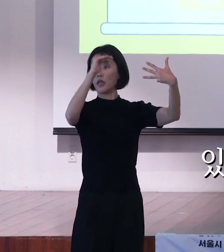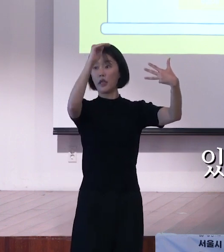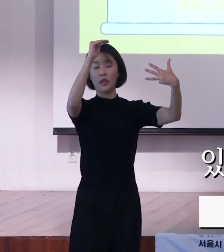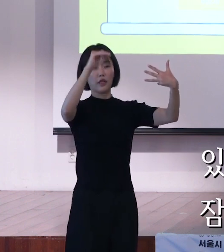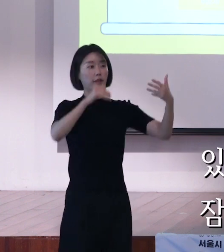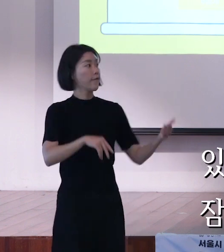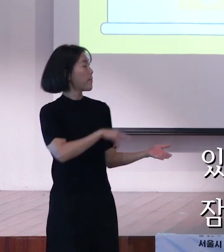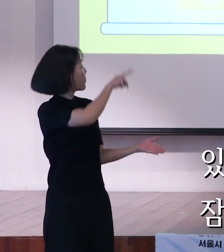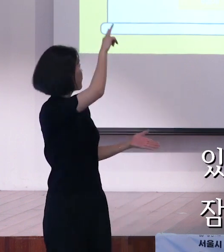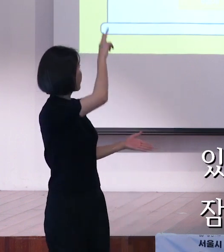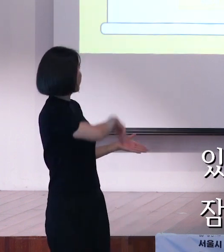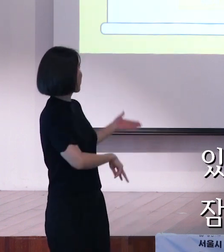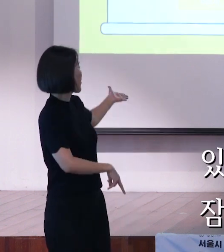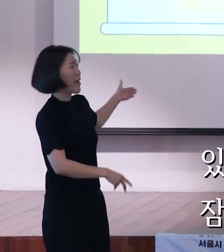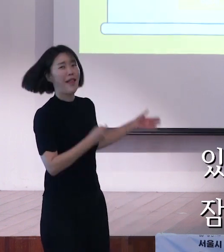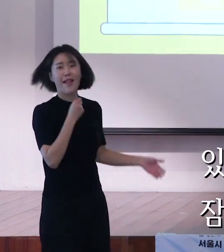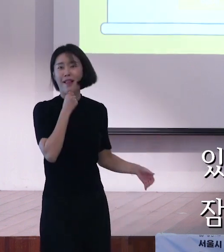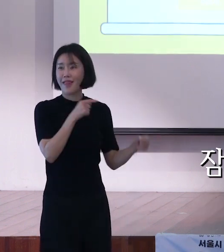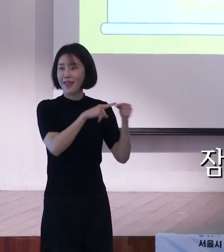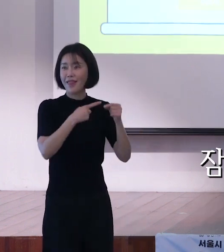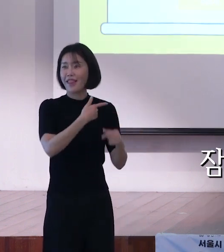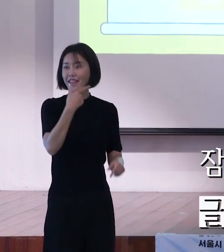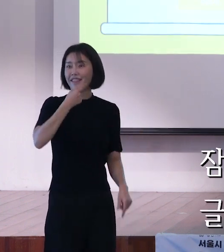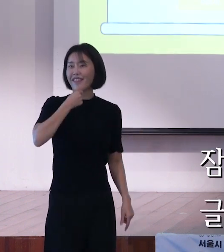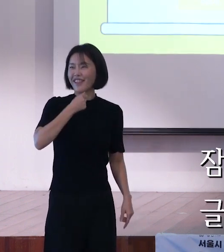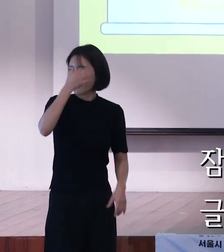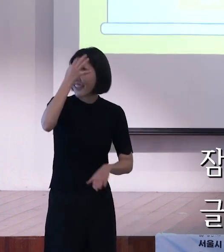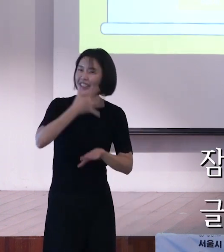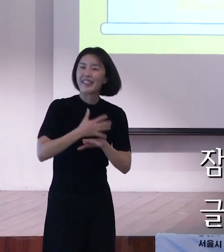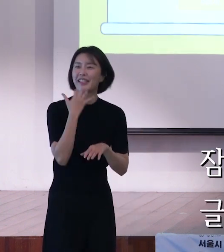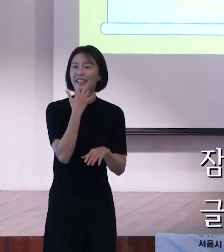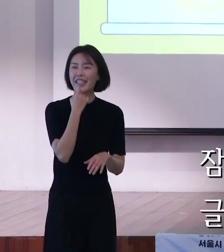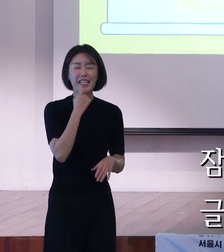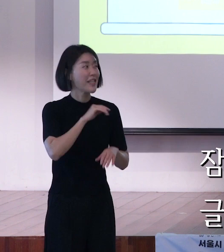이렇게 보시면 글씨가 잘 안 보이네요. 죄송합니다.